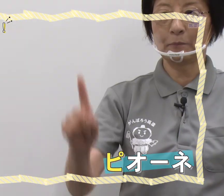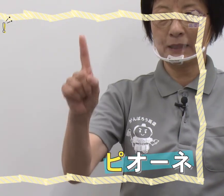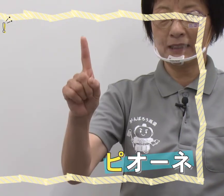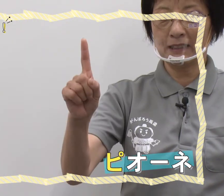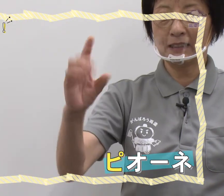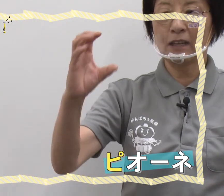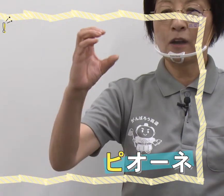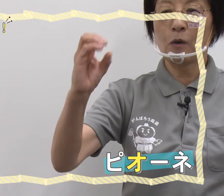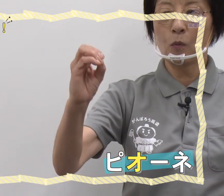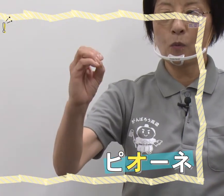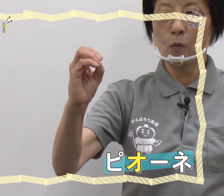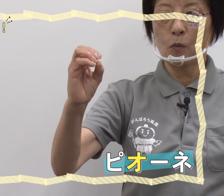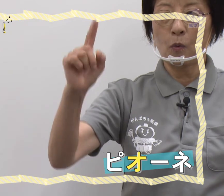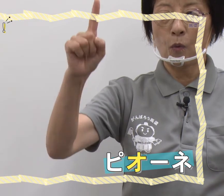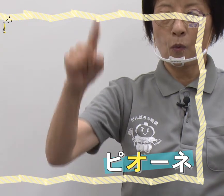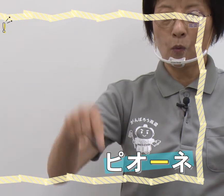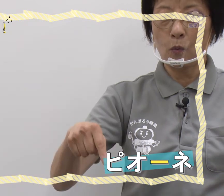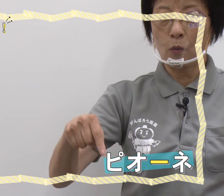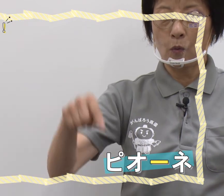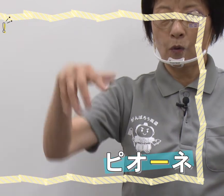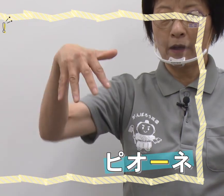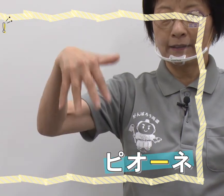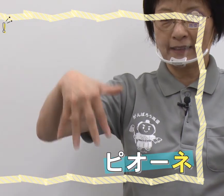ピオオね。